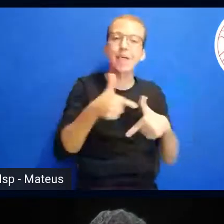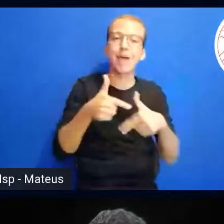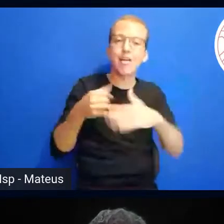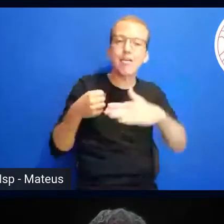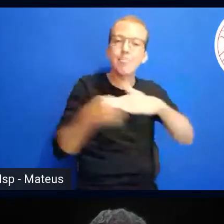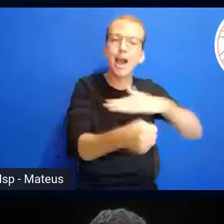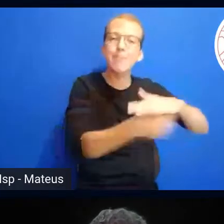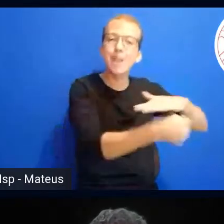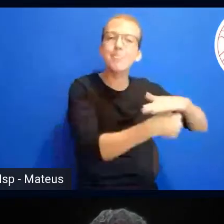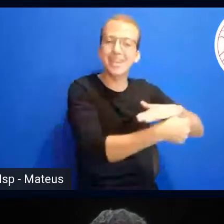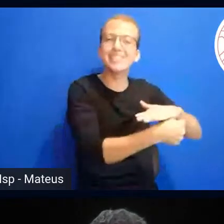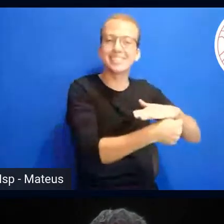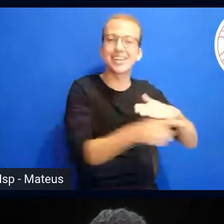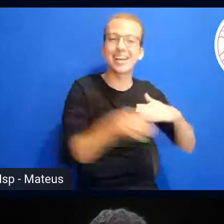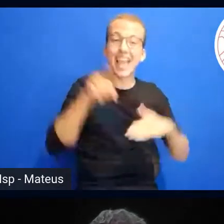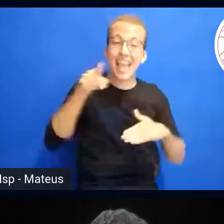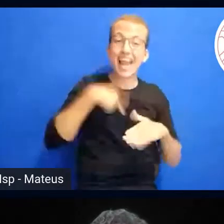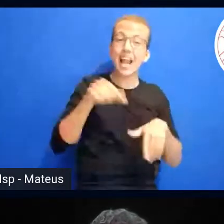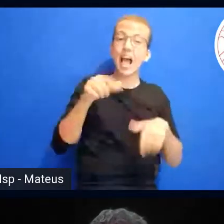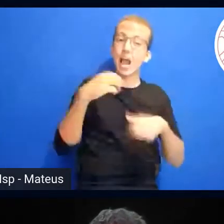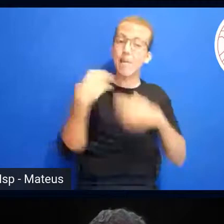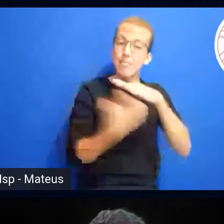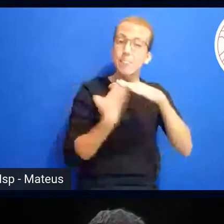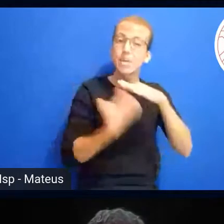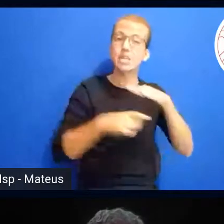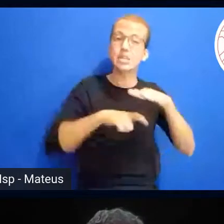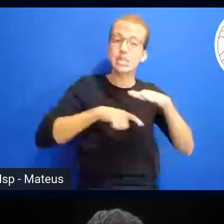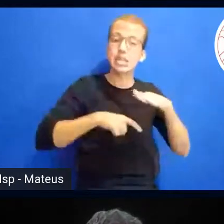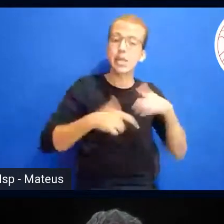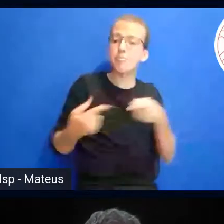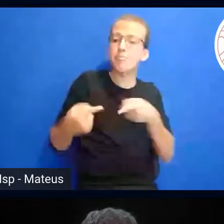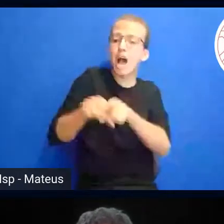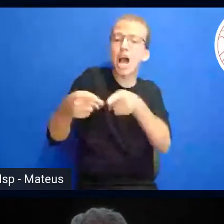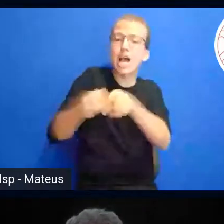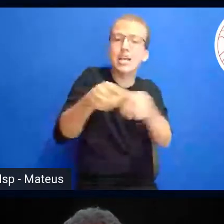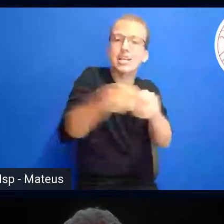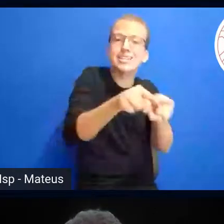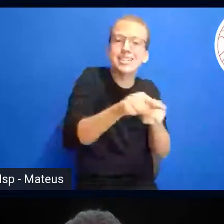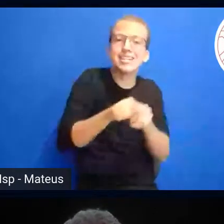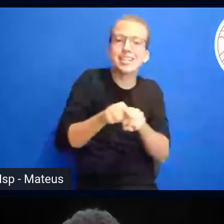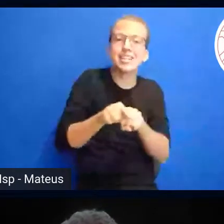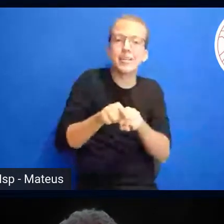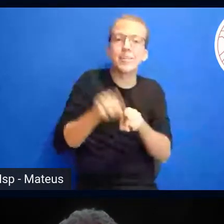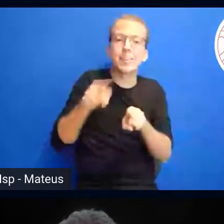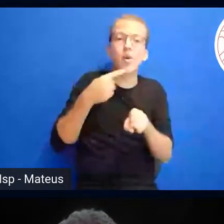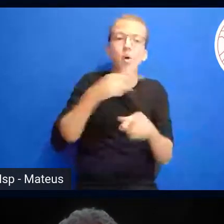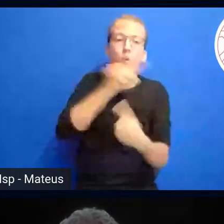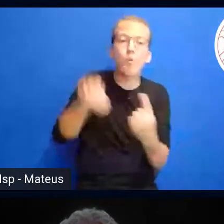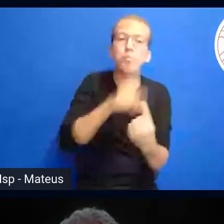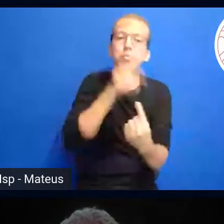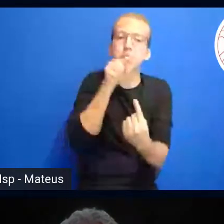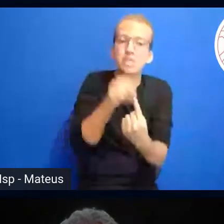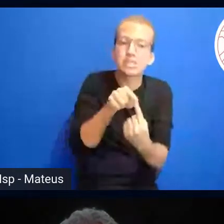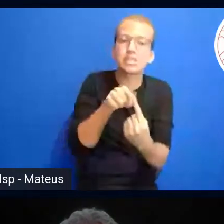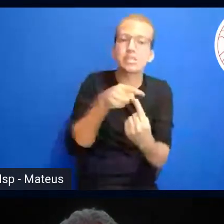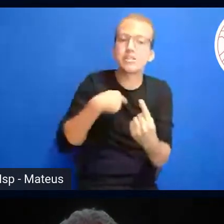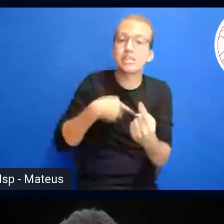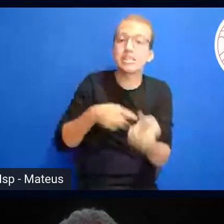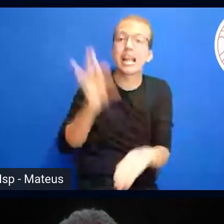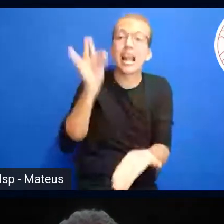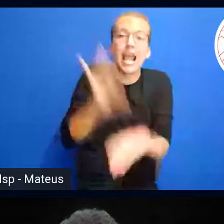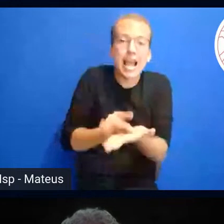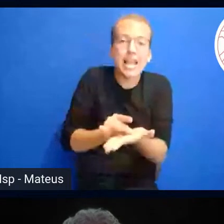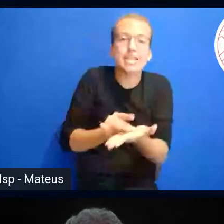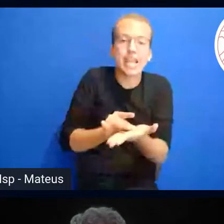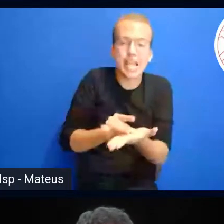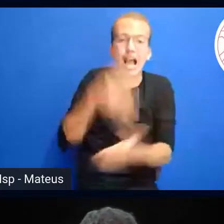instituições que buscam legalizar e contratar essas pessoas para que elas possam realmente ter uma qualidade de